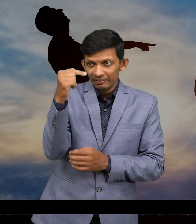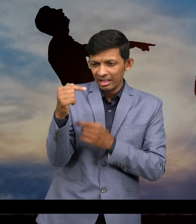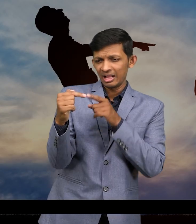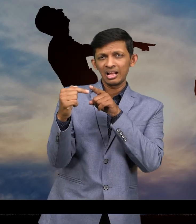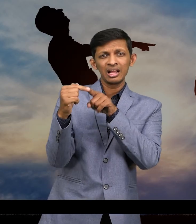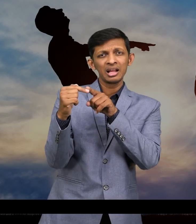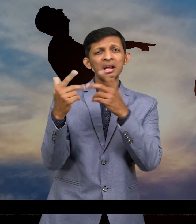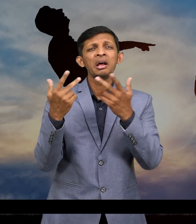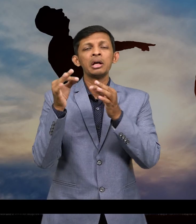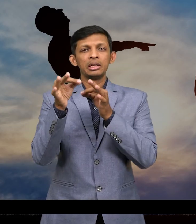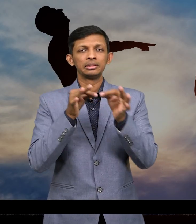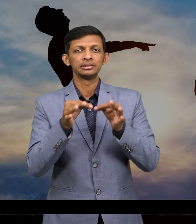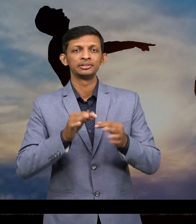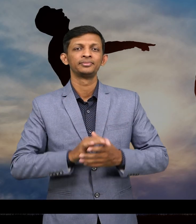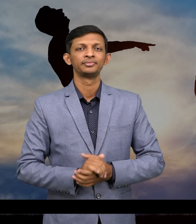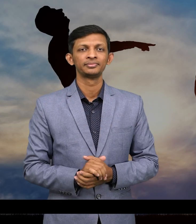पूर्वग्रह.